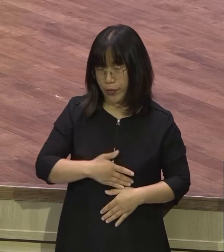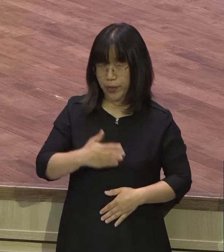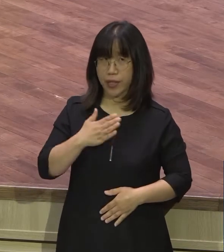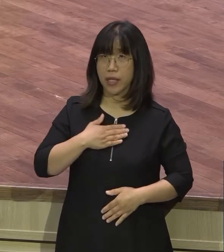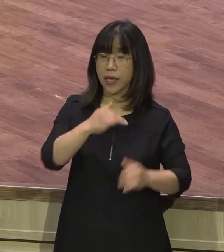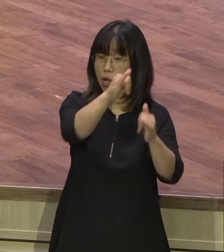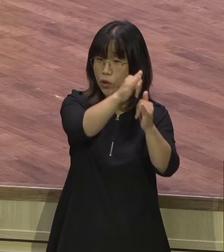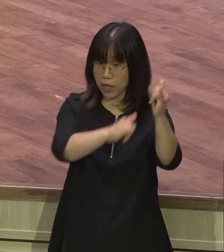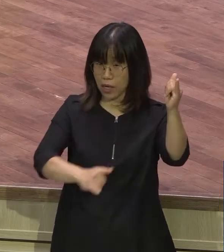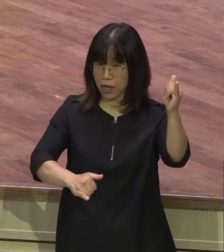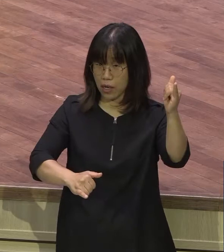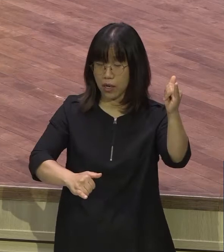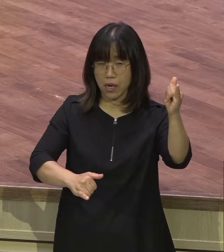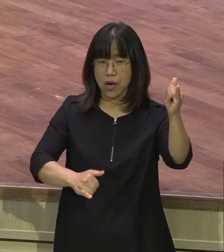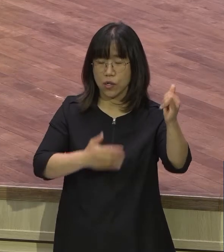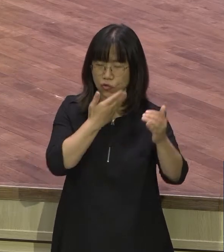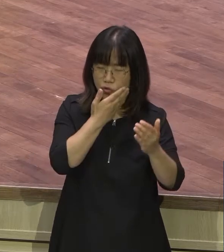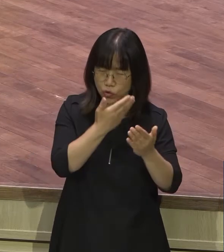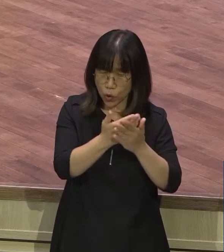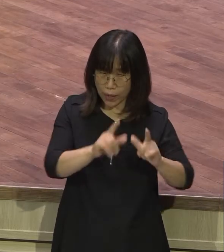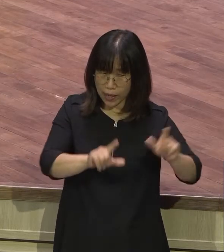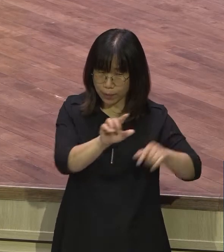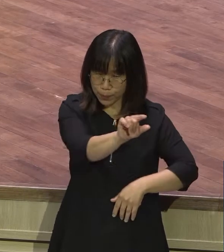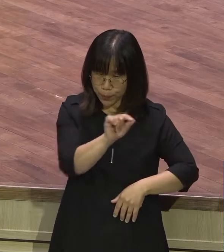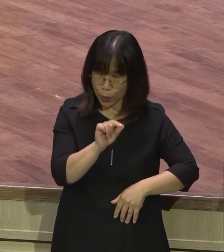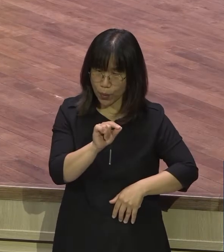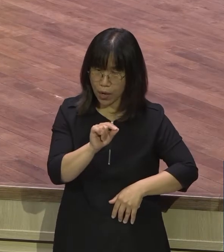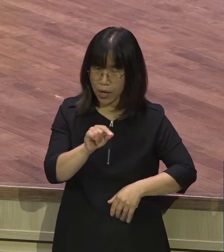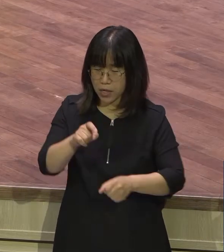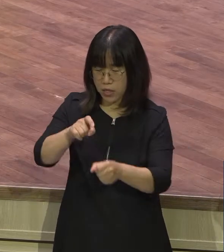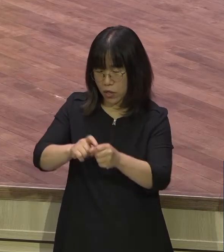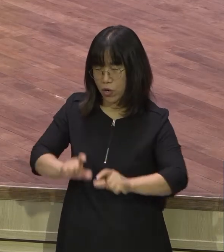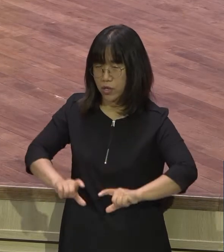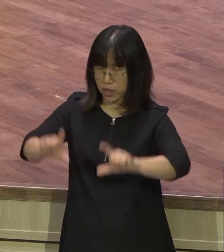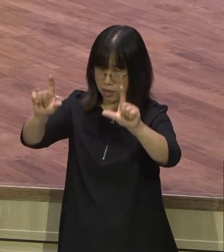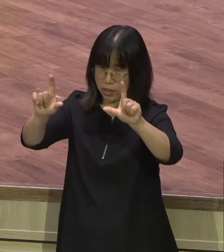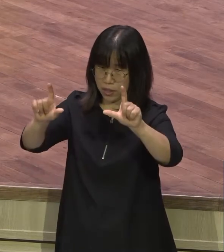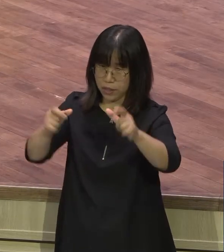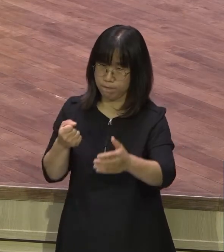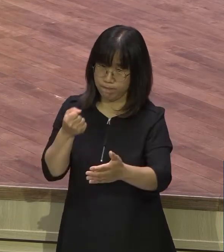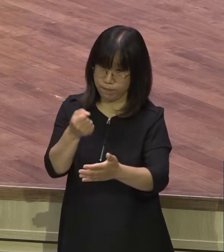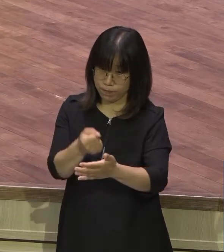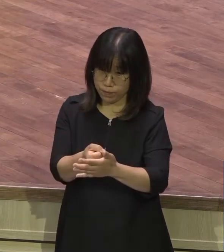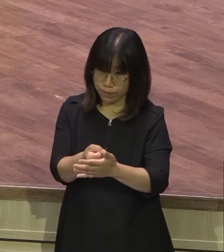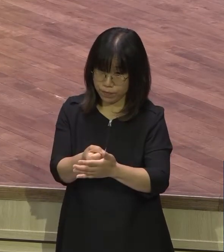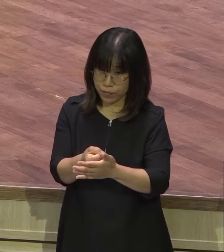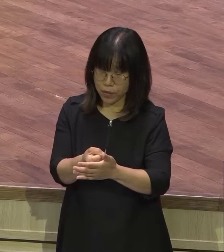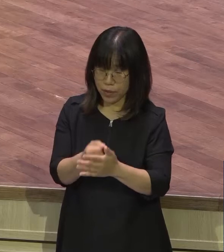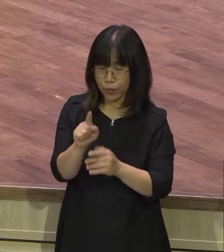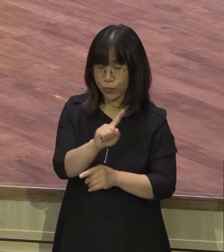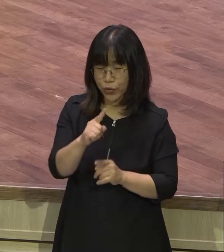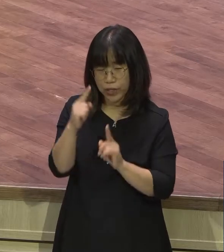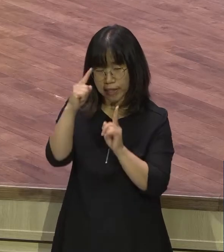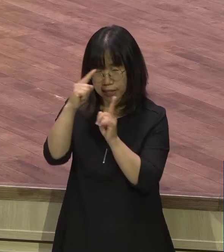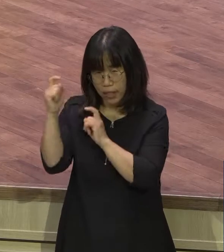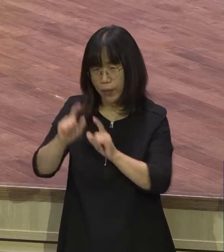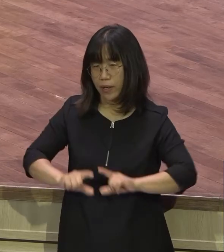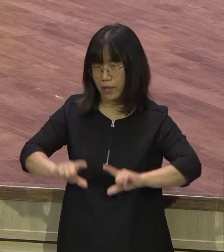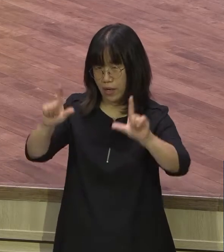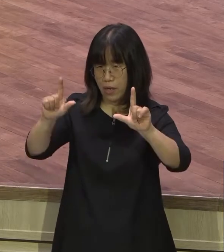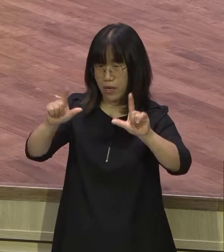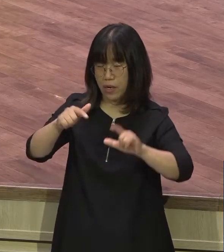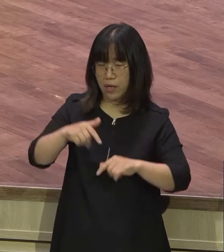속에서 중요하고 의미 있는 사건들이 일어난 날을 기념하는 그러한 절기죠.